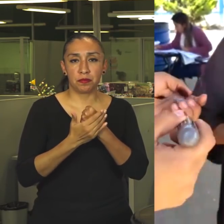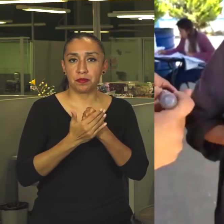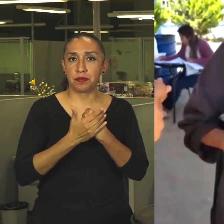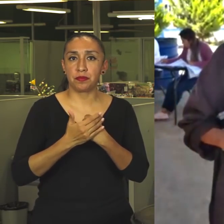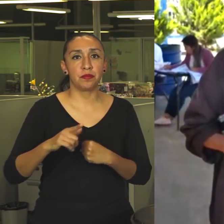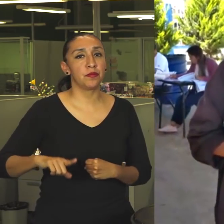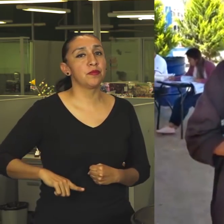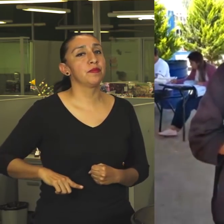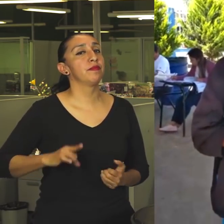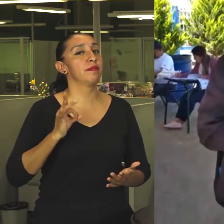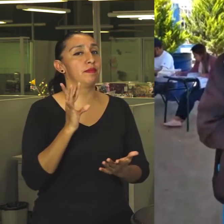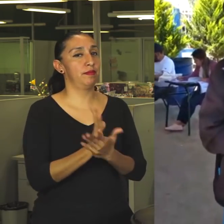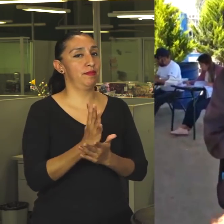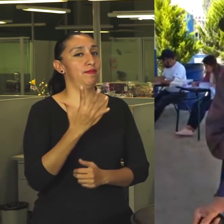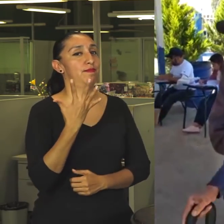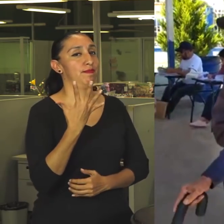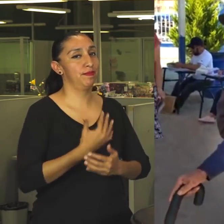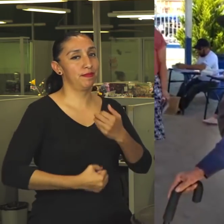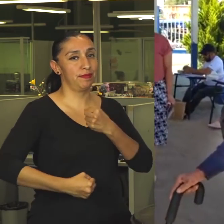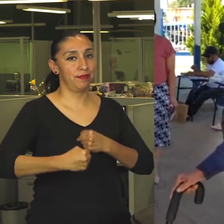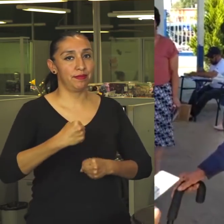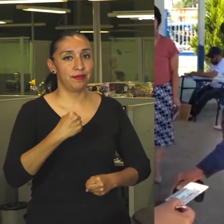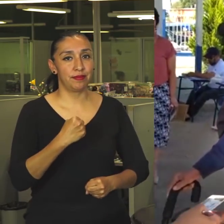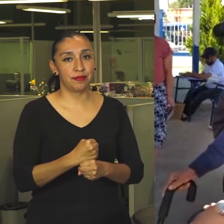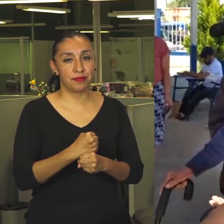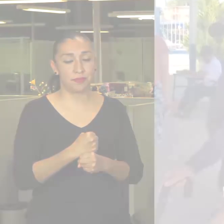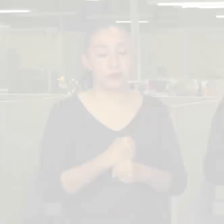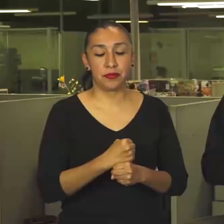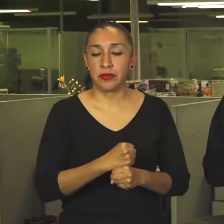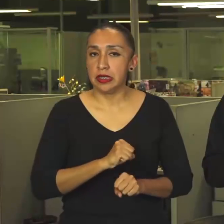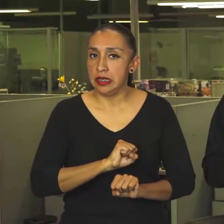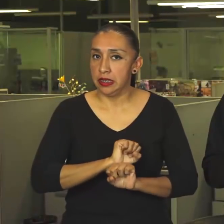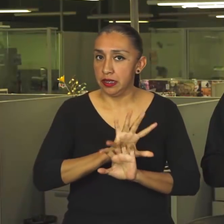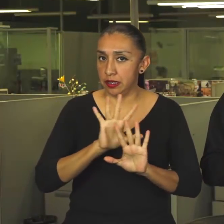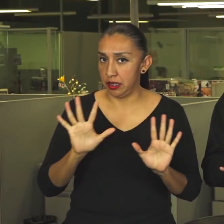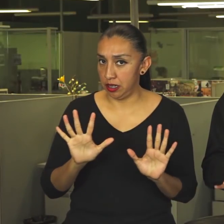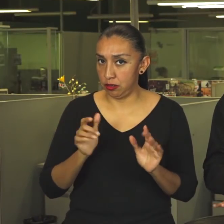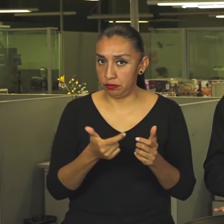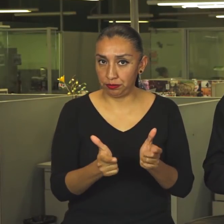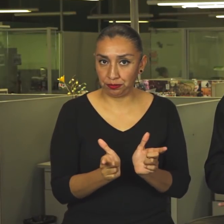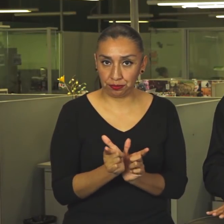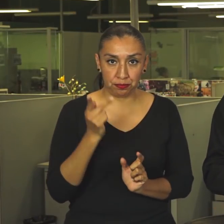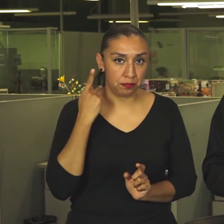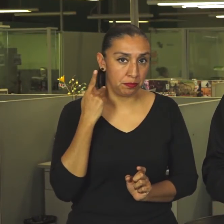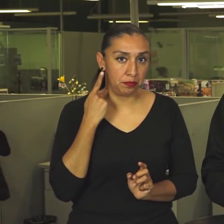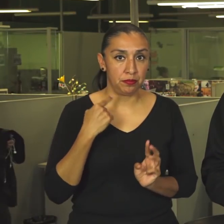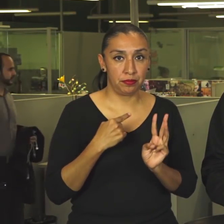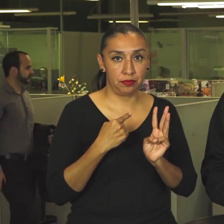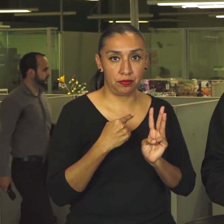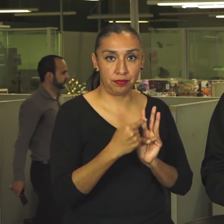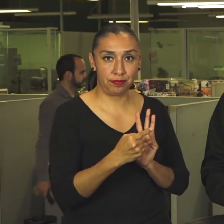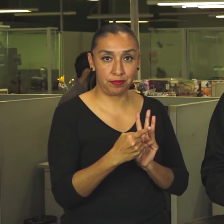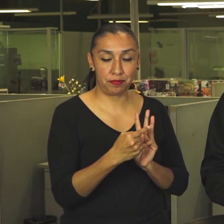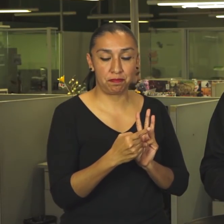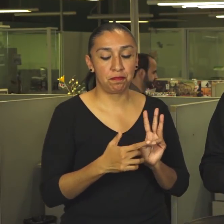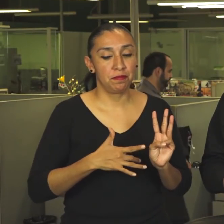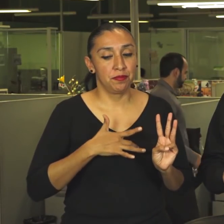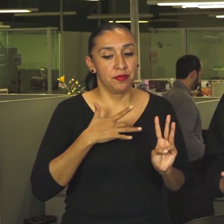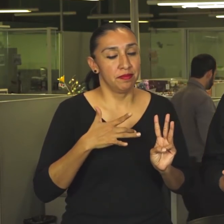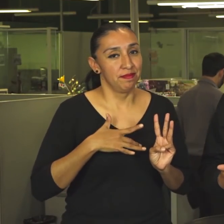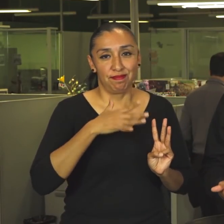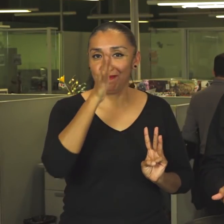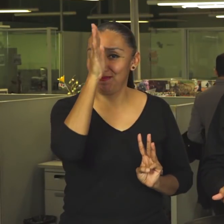durará cinco años obviamente algunos partidos que en el papel pudieran verse menos favorecido